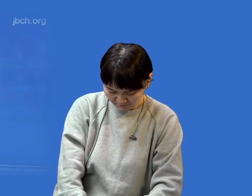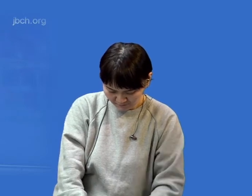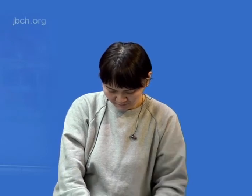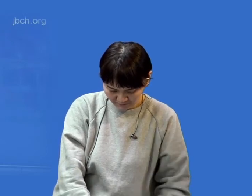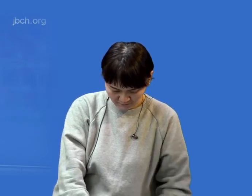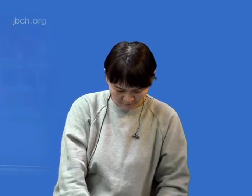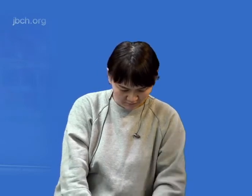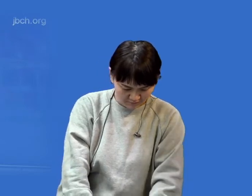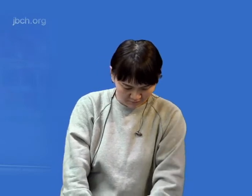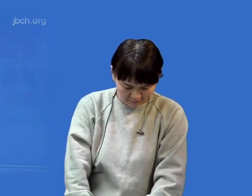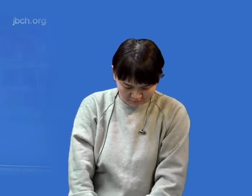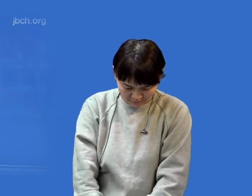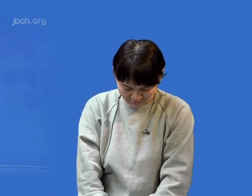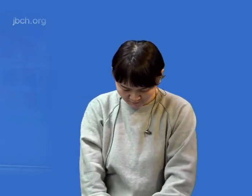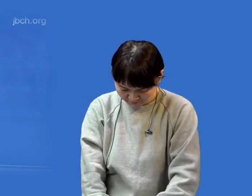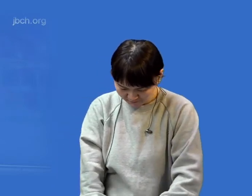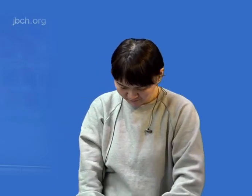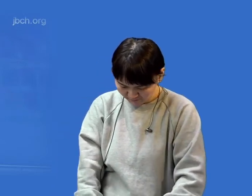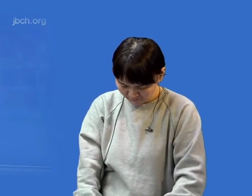Тэвоирийн 7